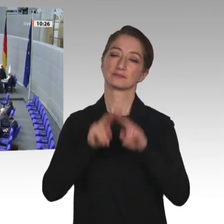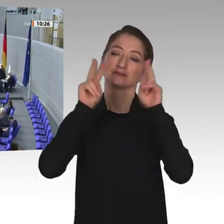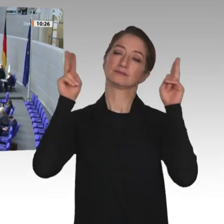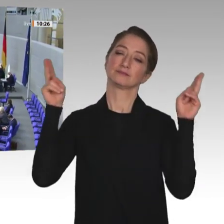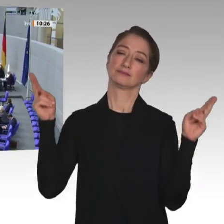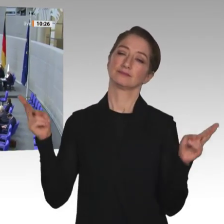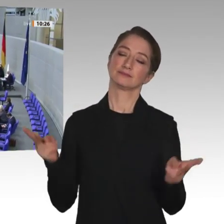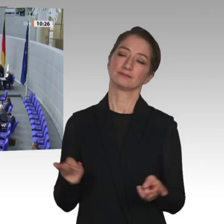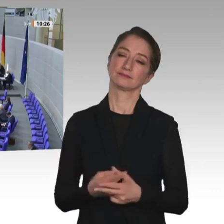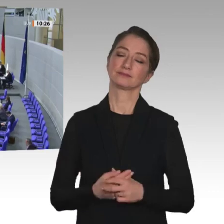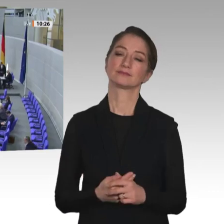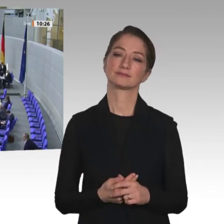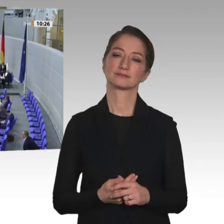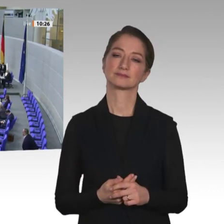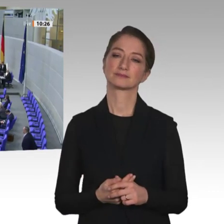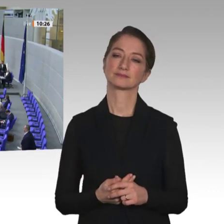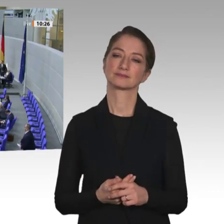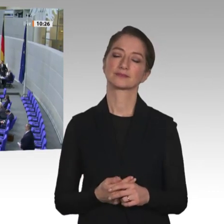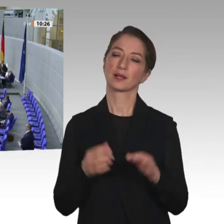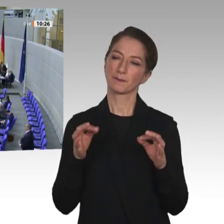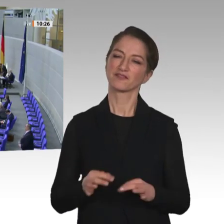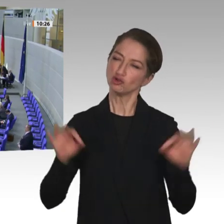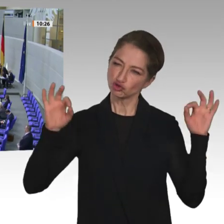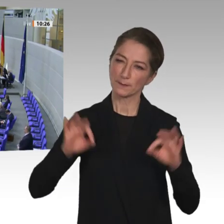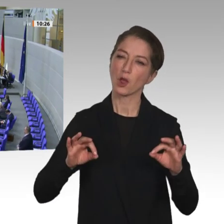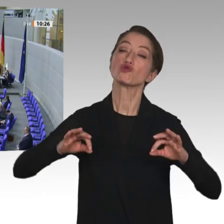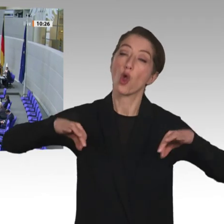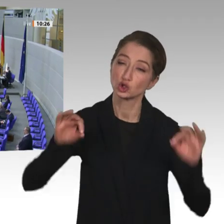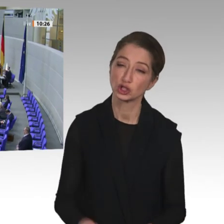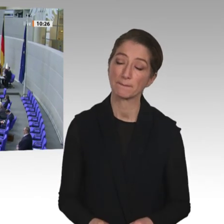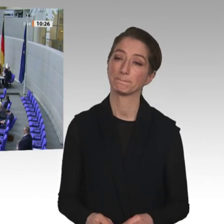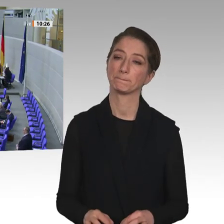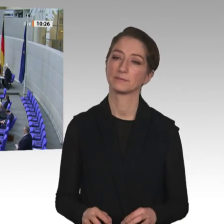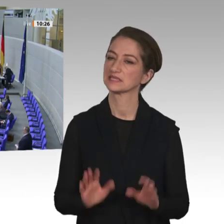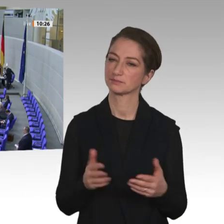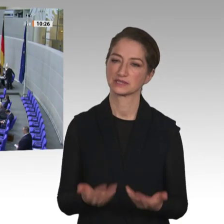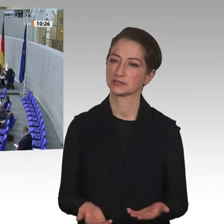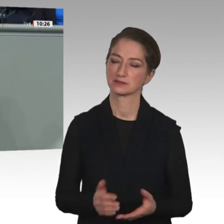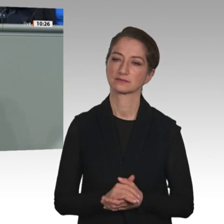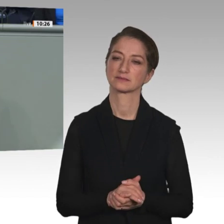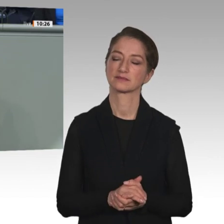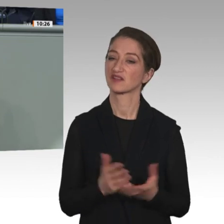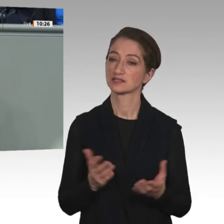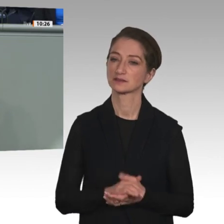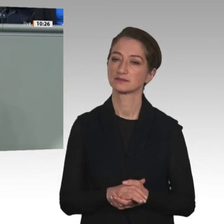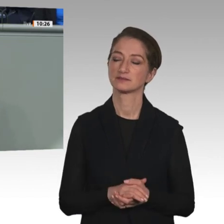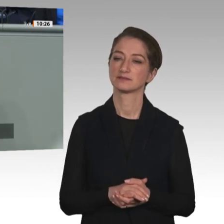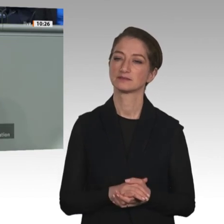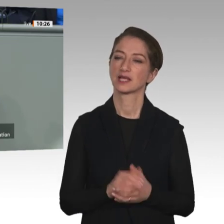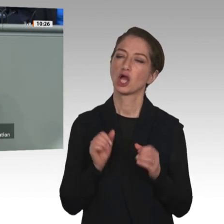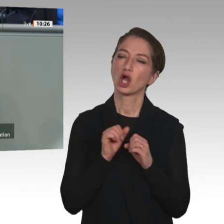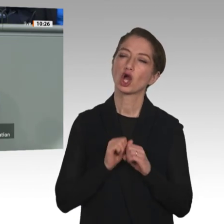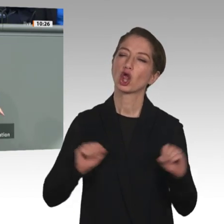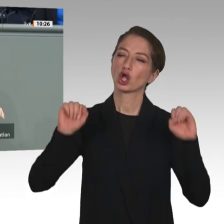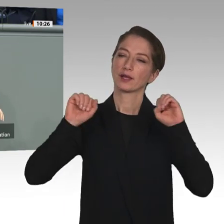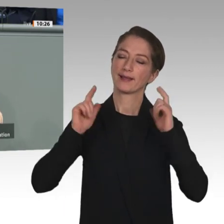sein als das Fehlen dieses Glücks. Diese Worte, gestern Abend gesungen bei der zentralen Trauerfeier in